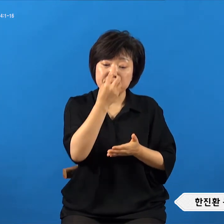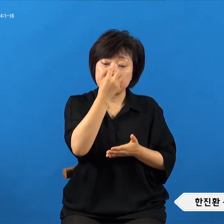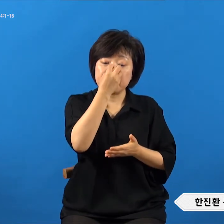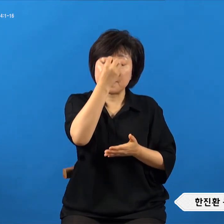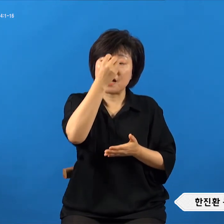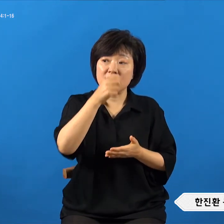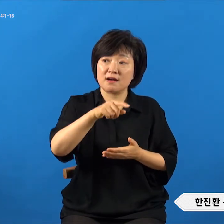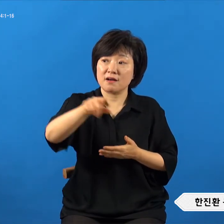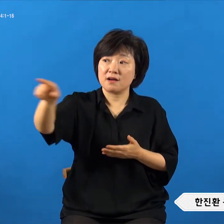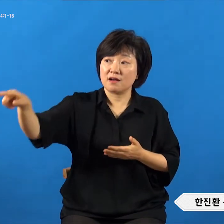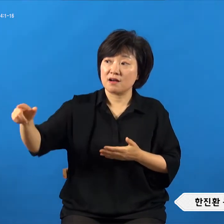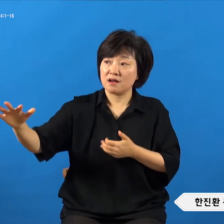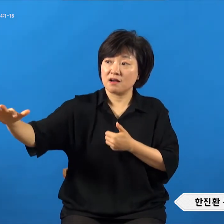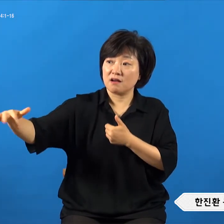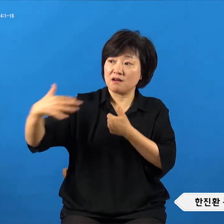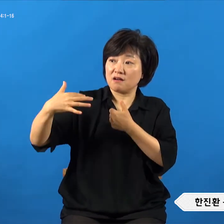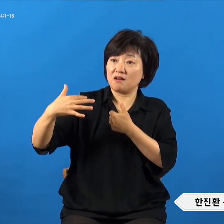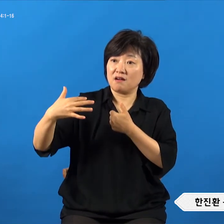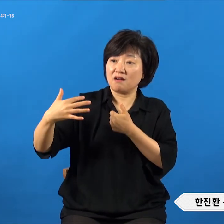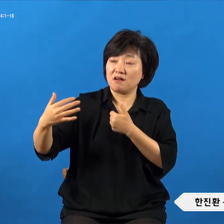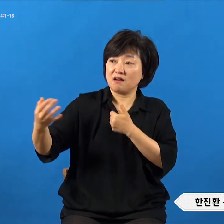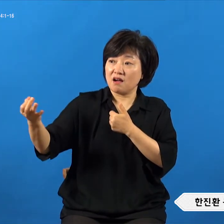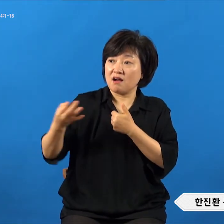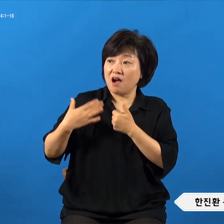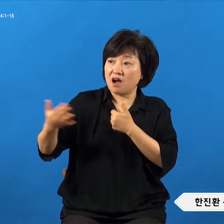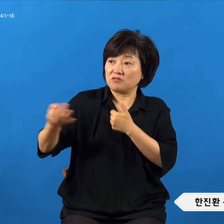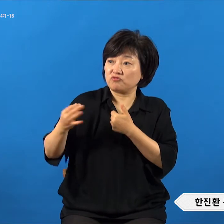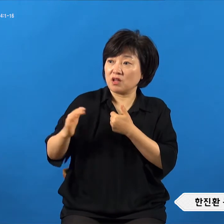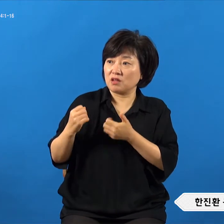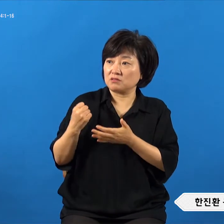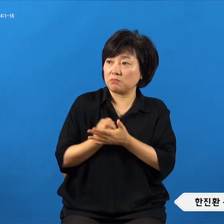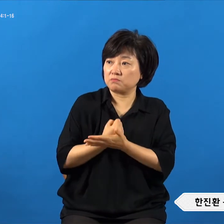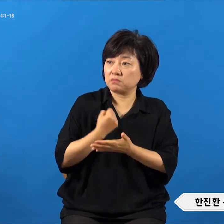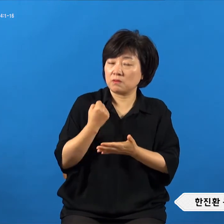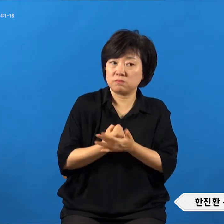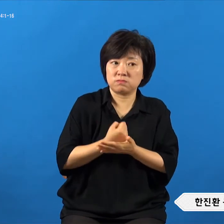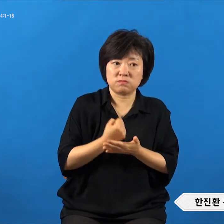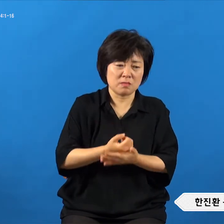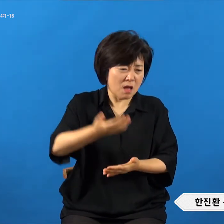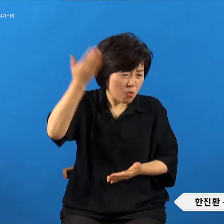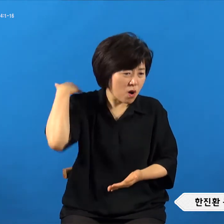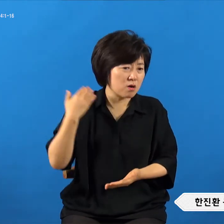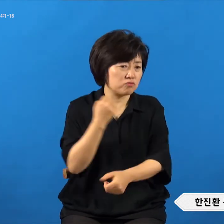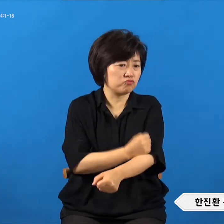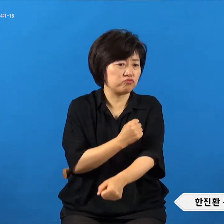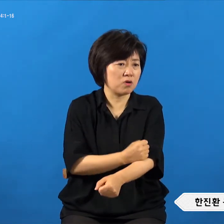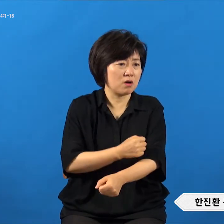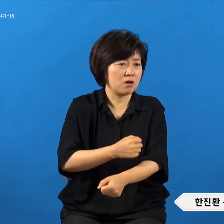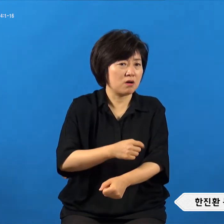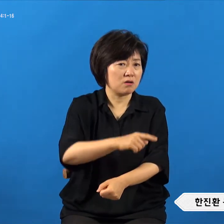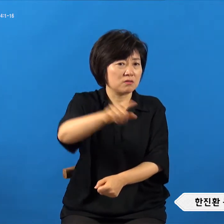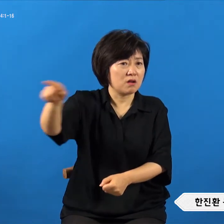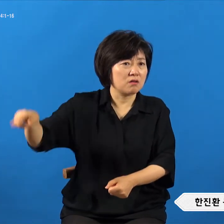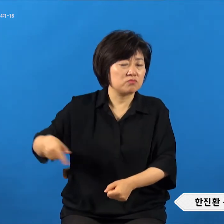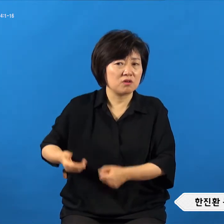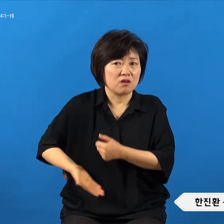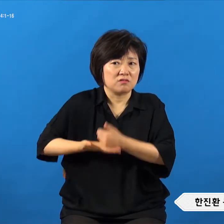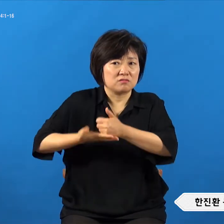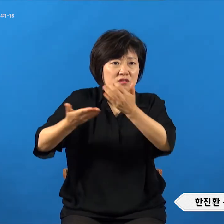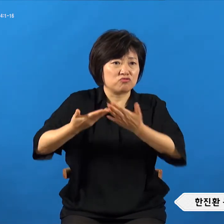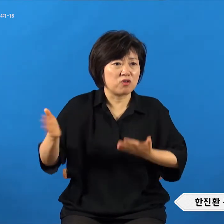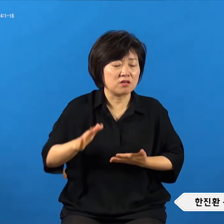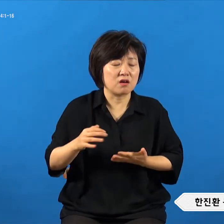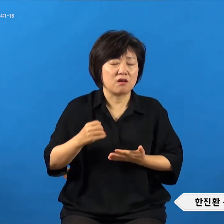섭섭해집니다. 사람들이 나를 알아주지 않는 것 같습니다. 내가 과거에 수고한 거, 그 사람들이 별로 알아주지도